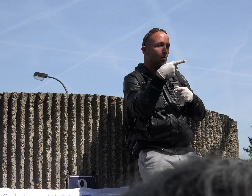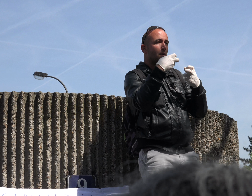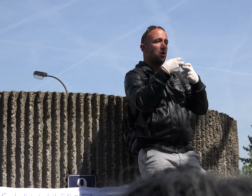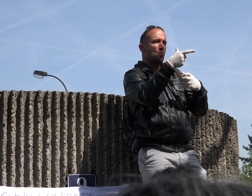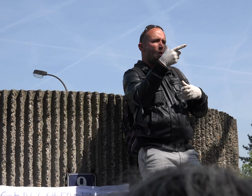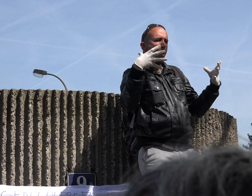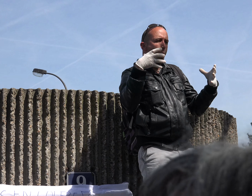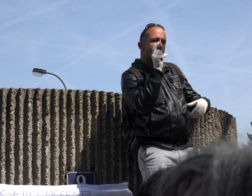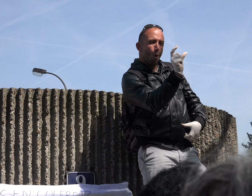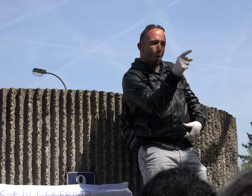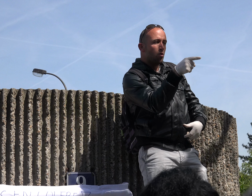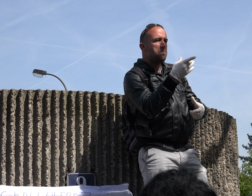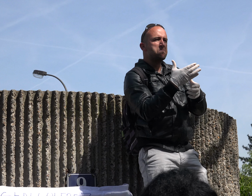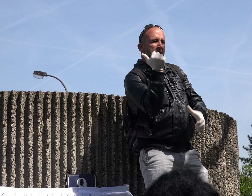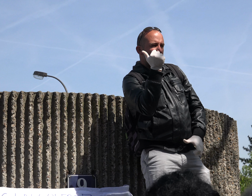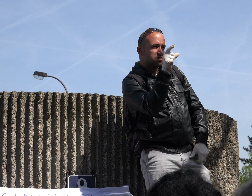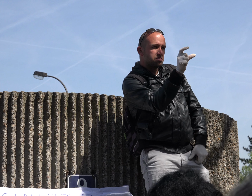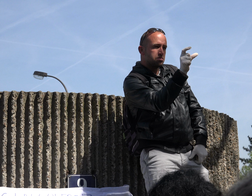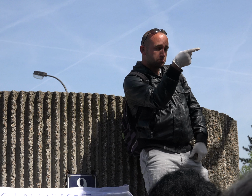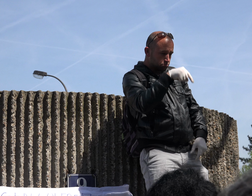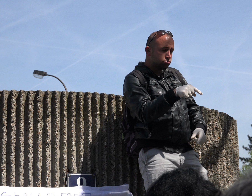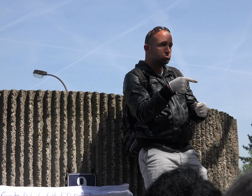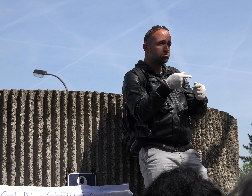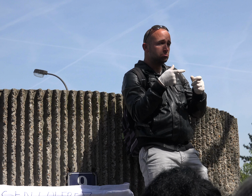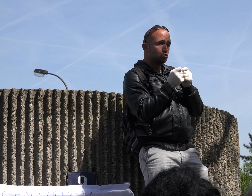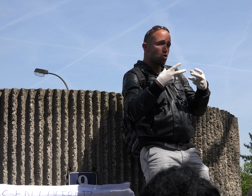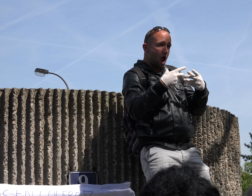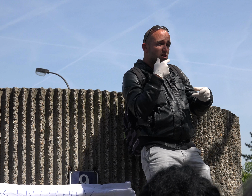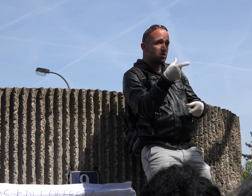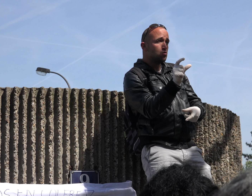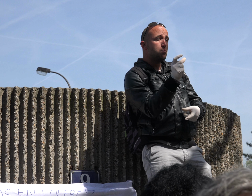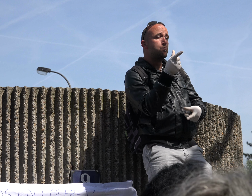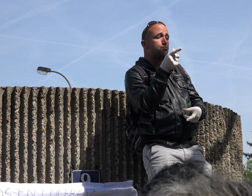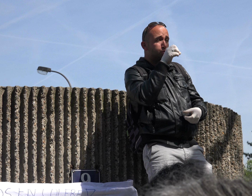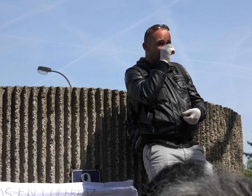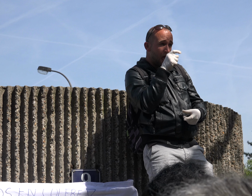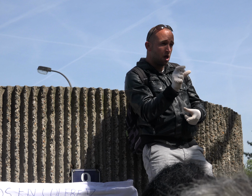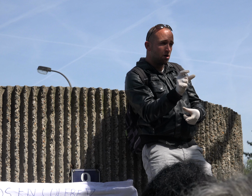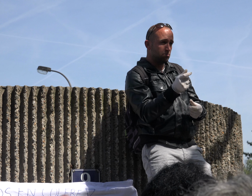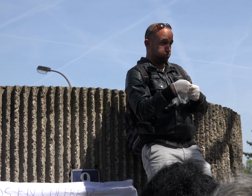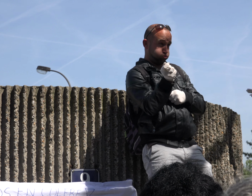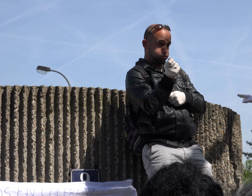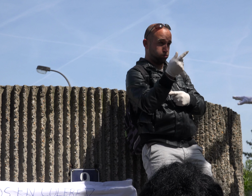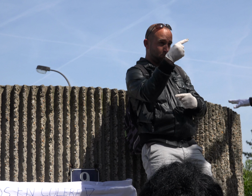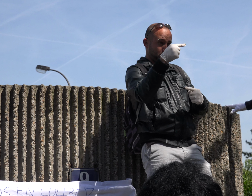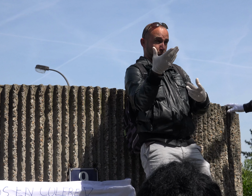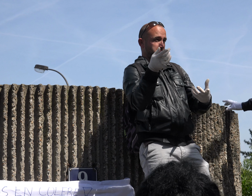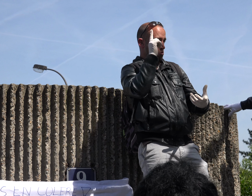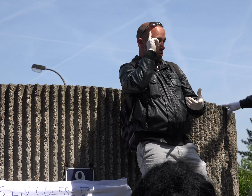des fois, il y a des choses qui ne vont pas. Par exemple, un gros mot, merde, mettons, qui soit utilisé en français, en sautant, ça ne va pas être